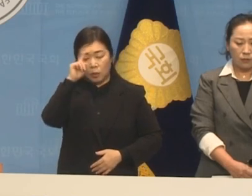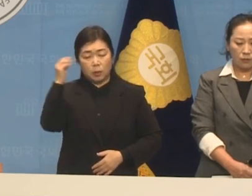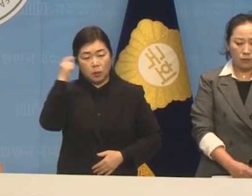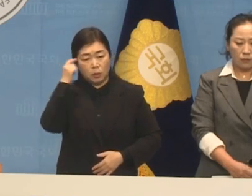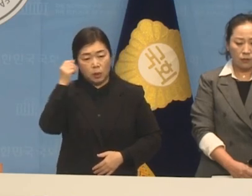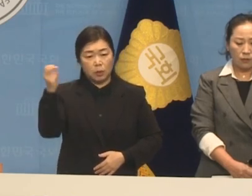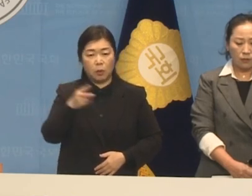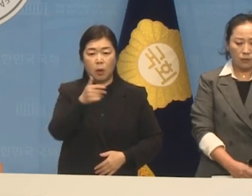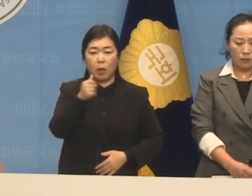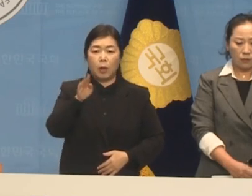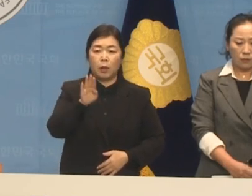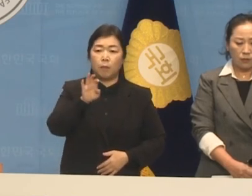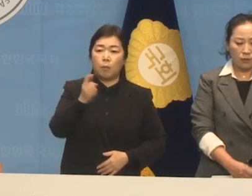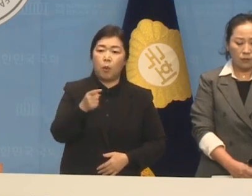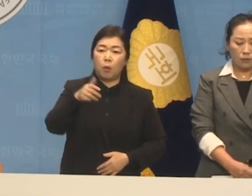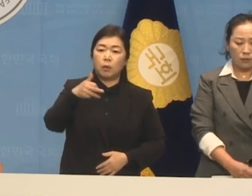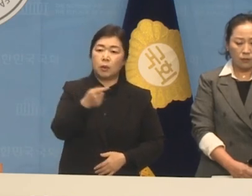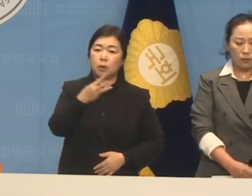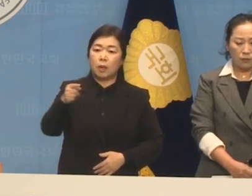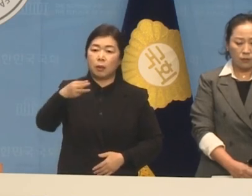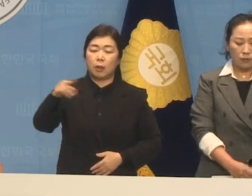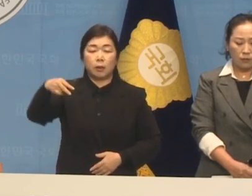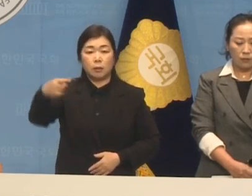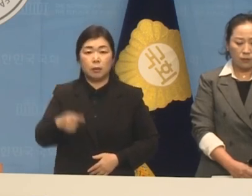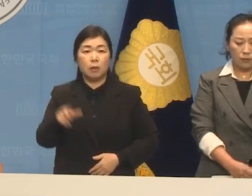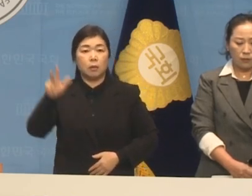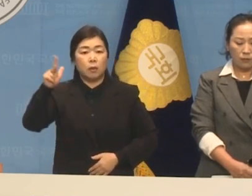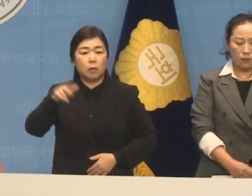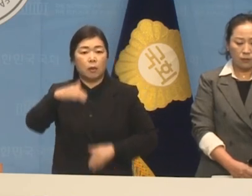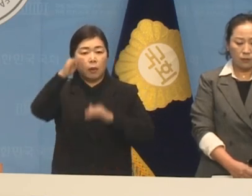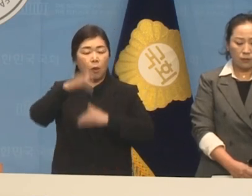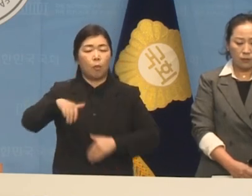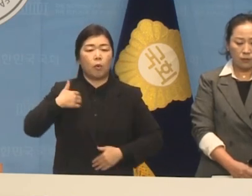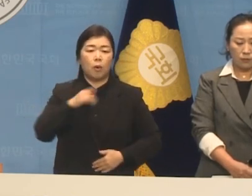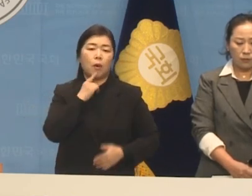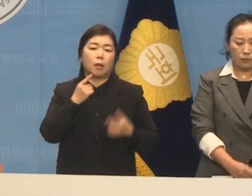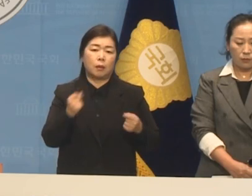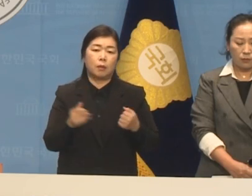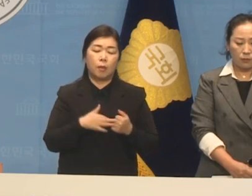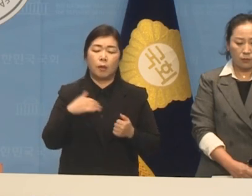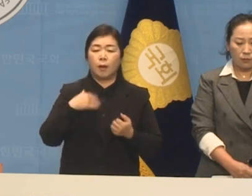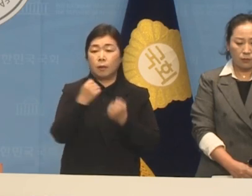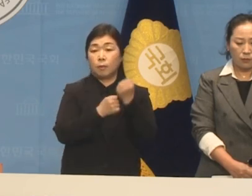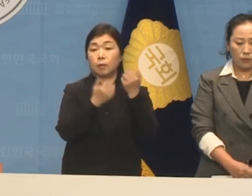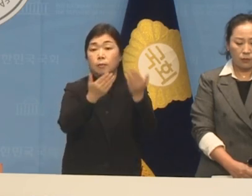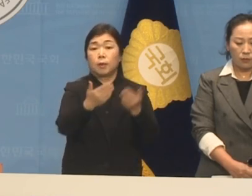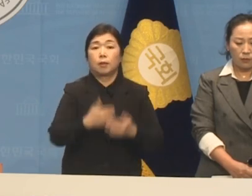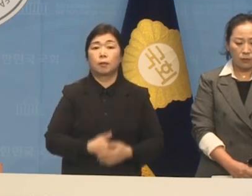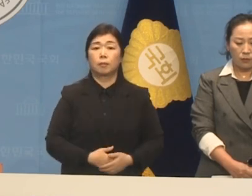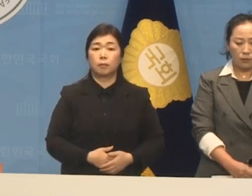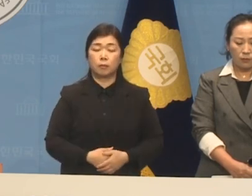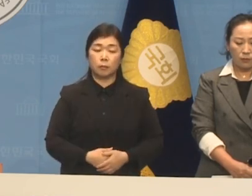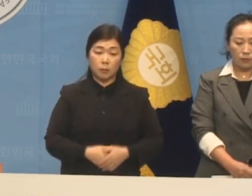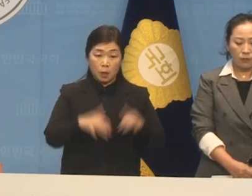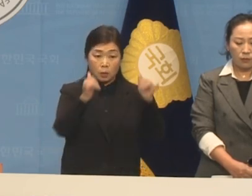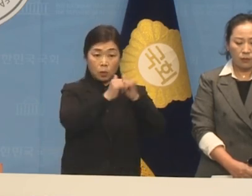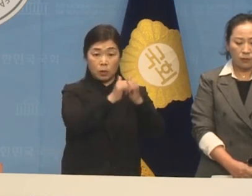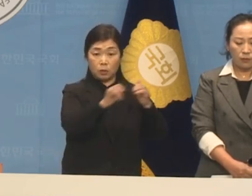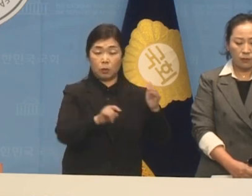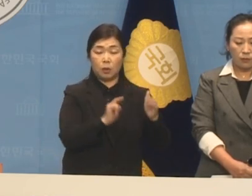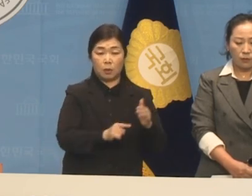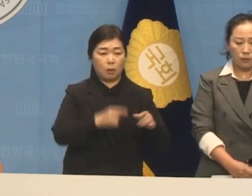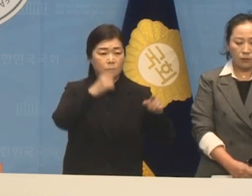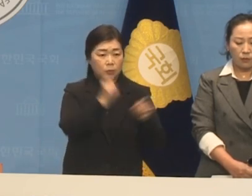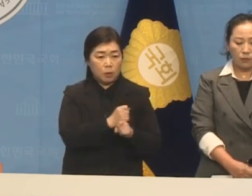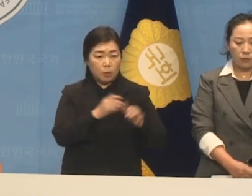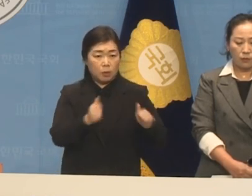히포크라테스 선서가 무엇을 말하는지 모르고 있는 것 같아 다시 한번 제가 설명해 드리겠습니다. 전쟁 중에